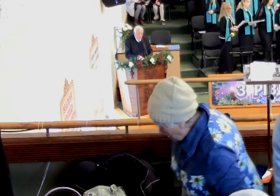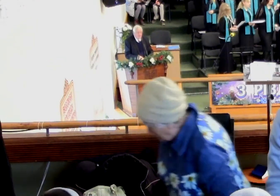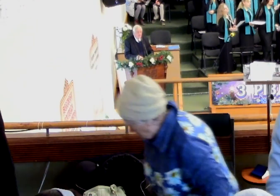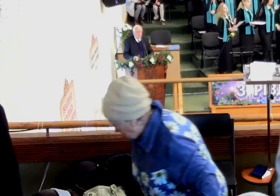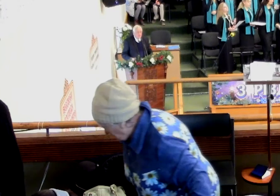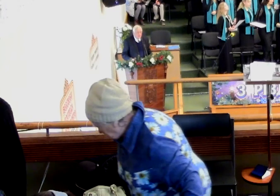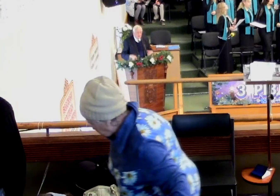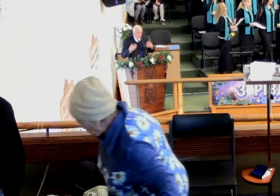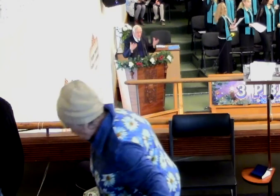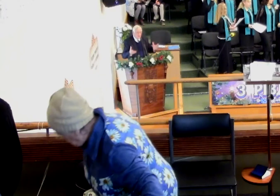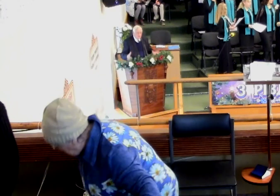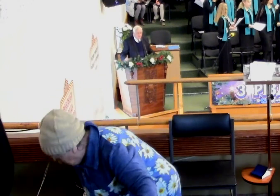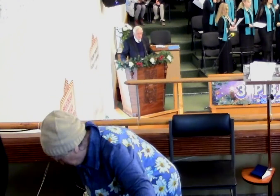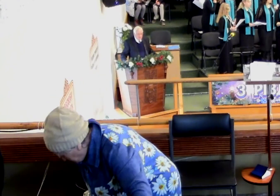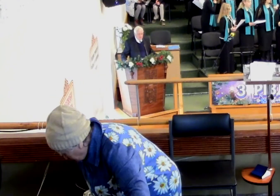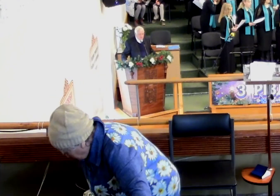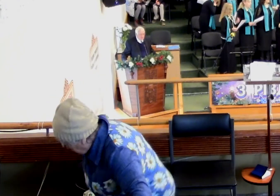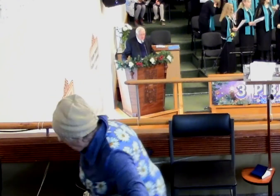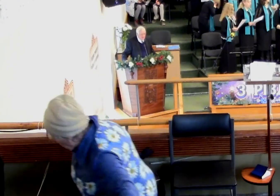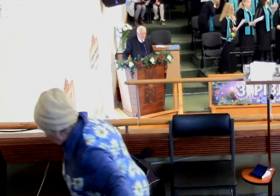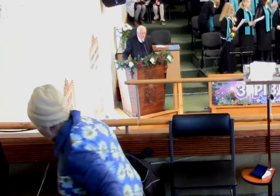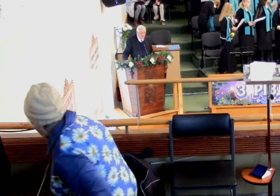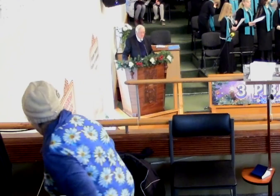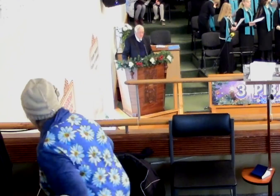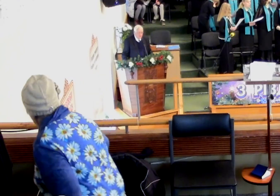Божие. Церковь по воскресеньям это